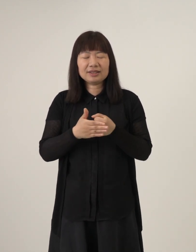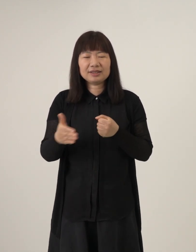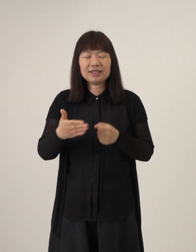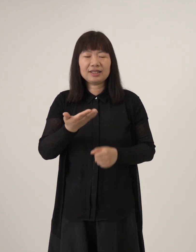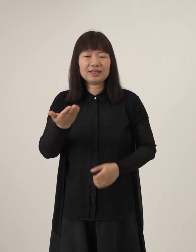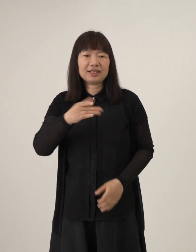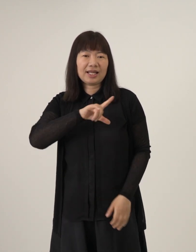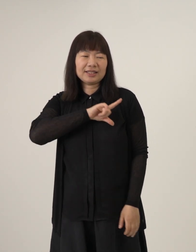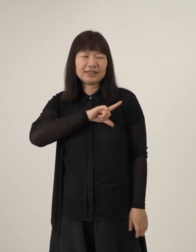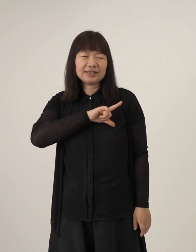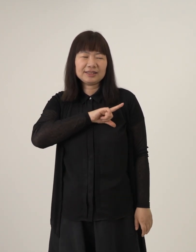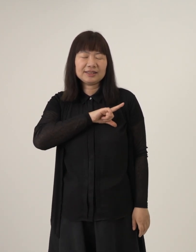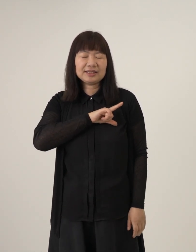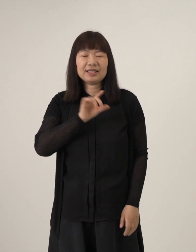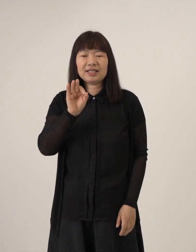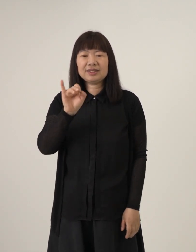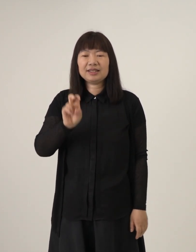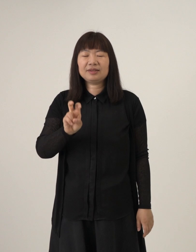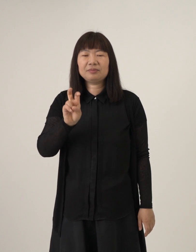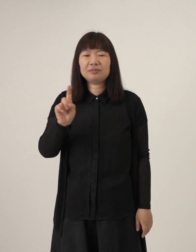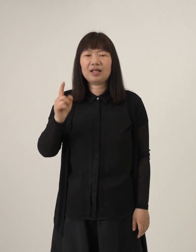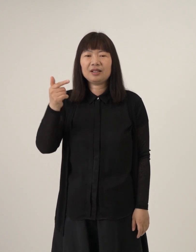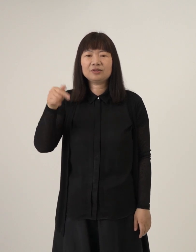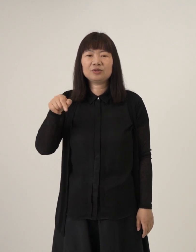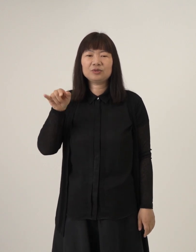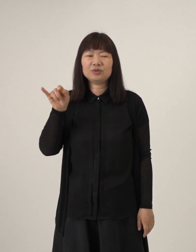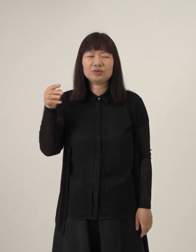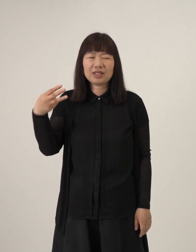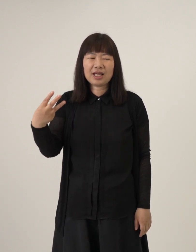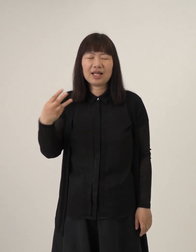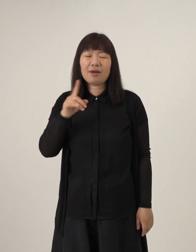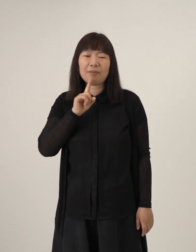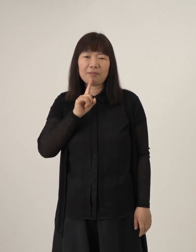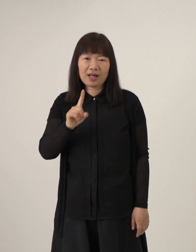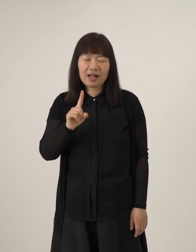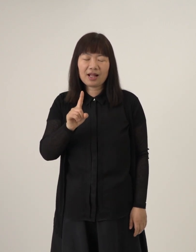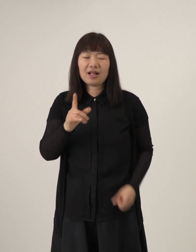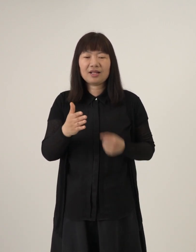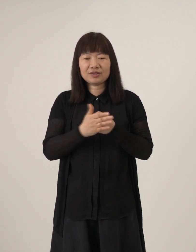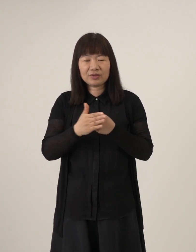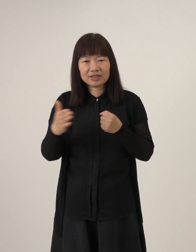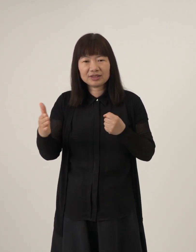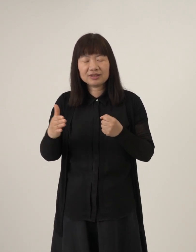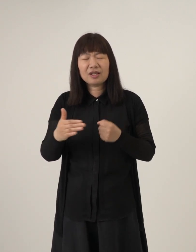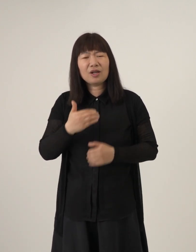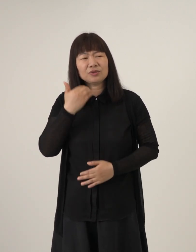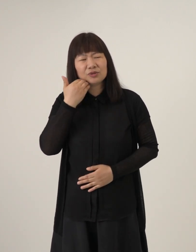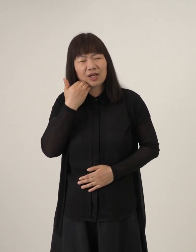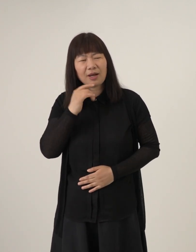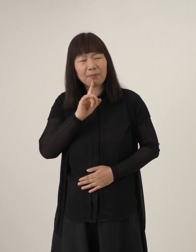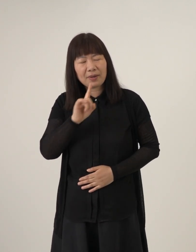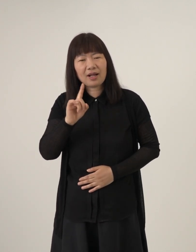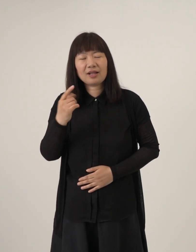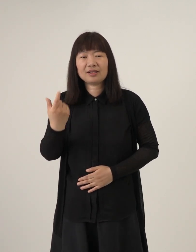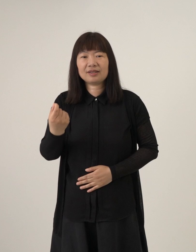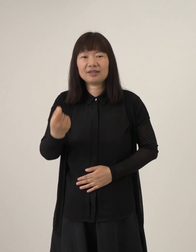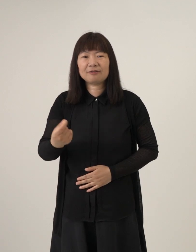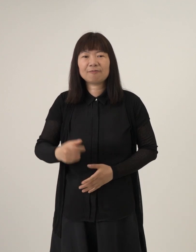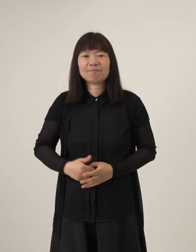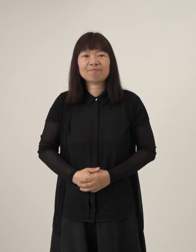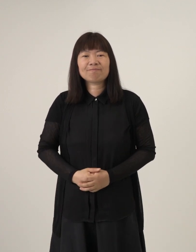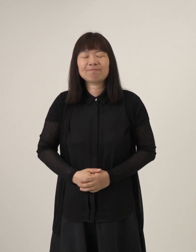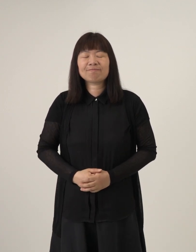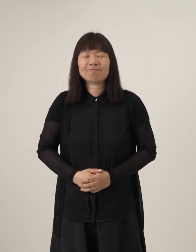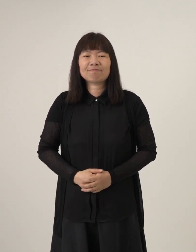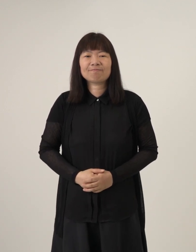그의 이름은 임마누엘이라 하리라 하셨으니, 이거 누가 한 말이네요. 그런 거 보니까.